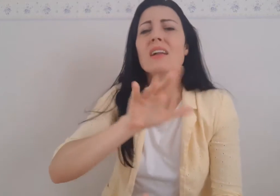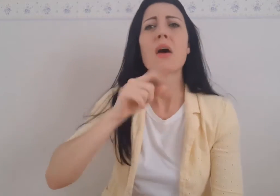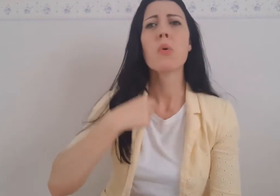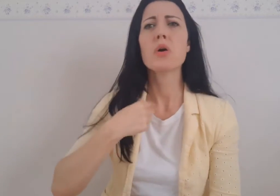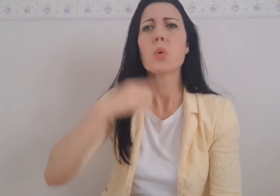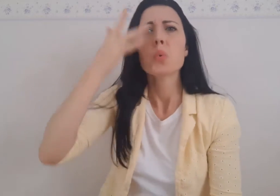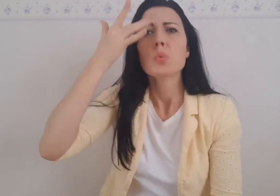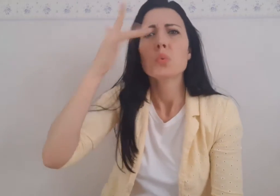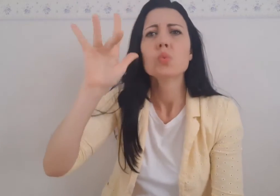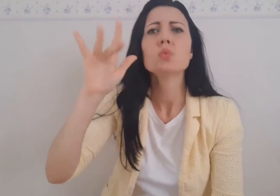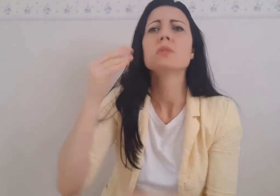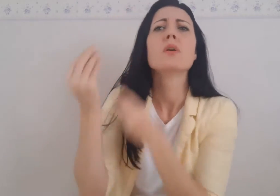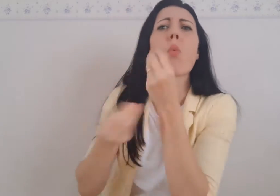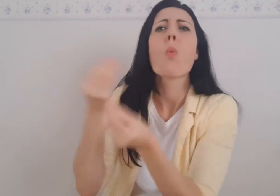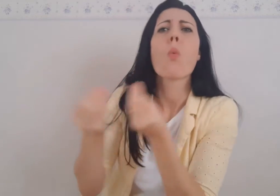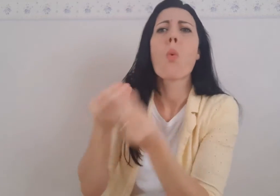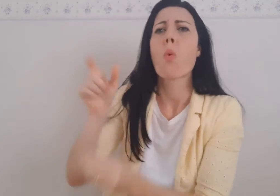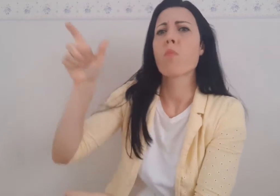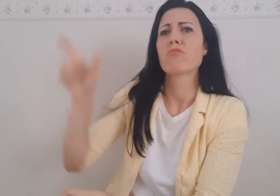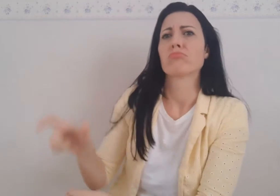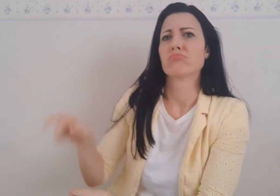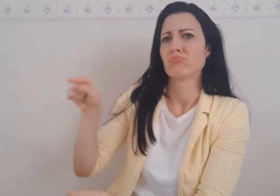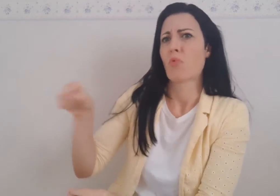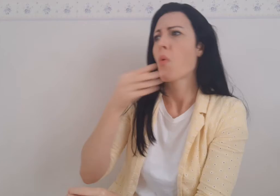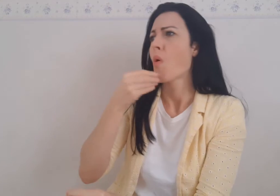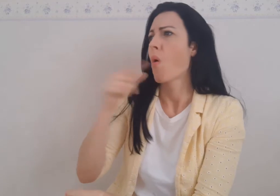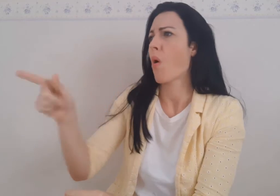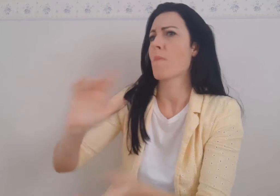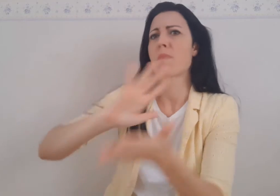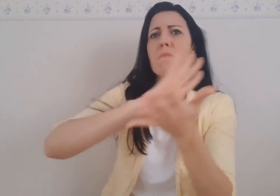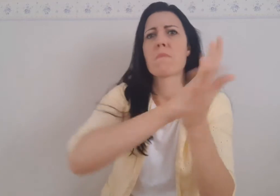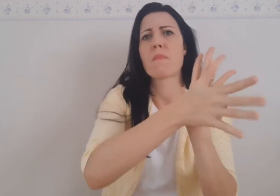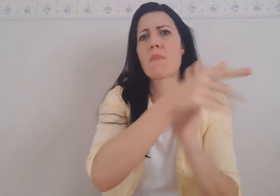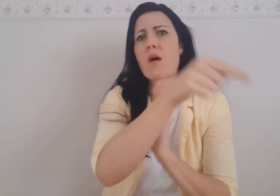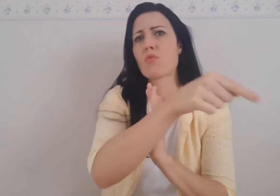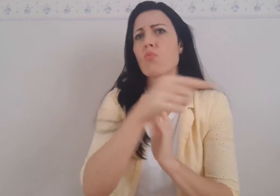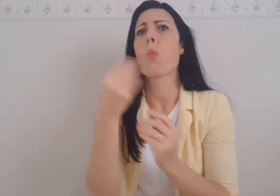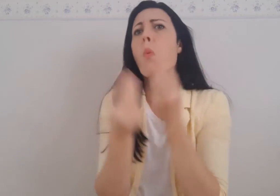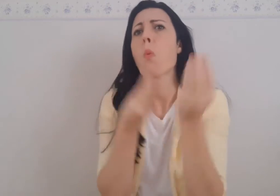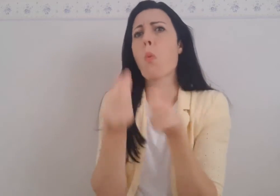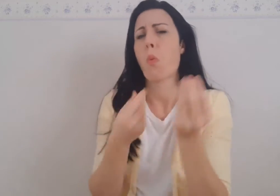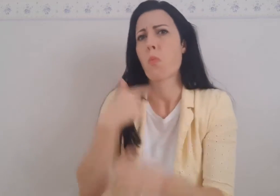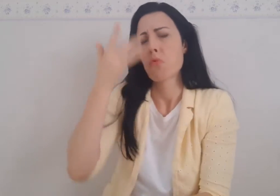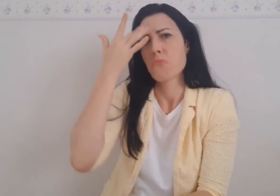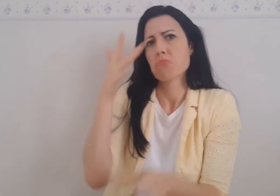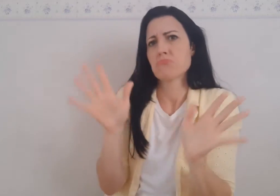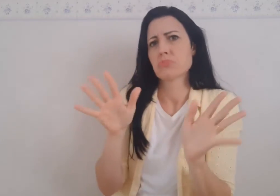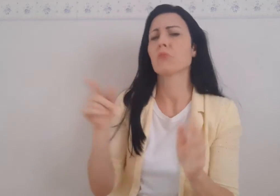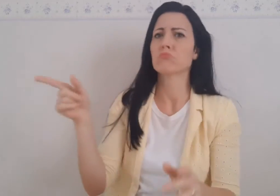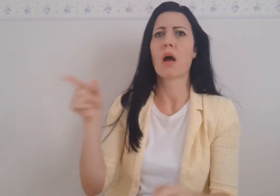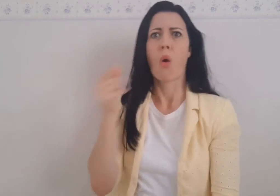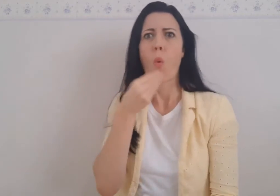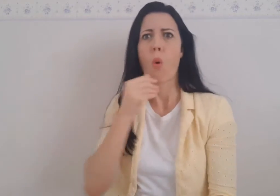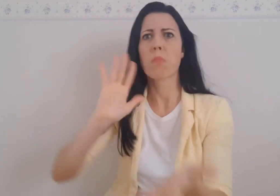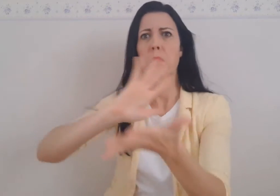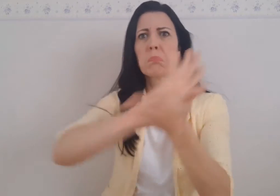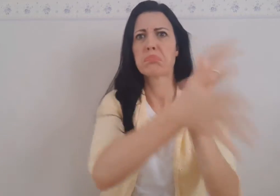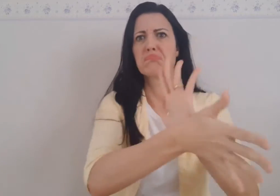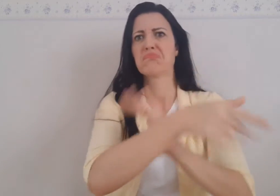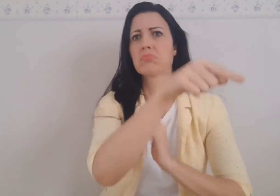geral. Eu não sei como que esse homem matou essa pessoa. Como? Eu não sei. Eu sei